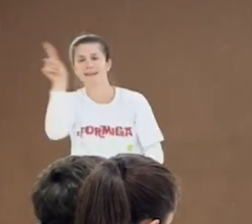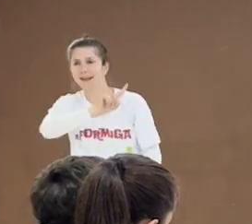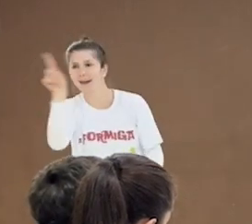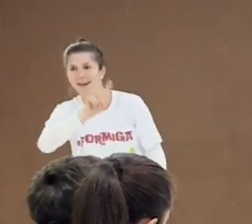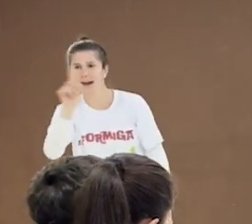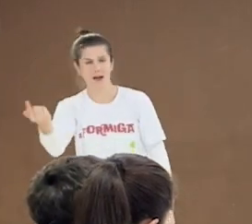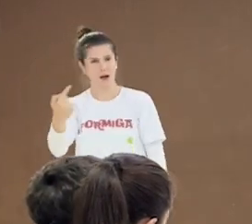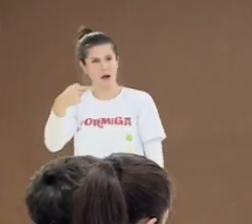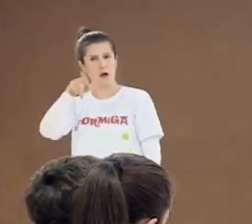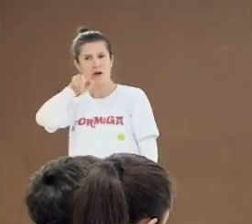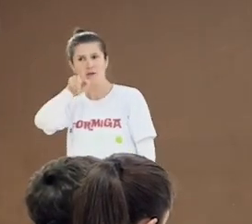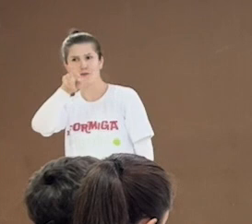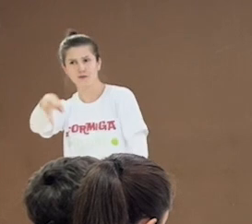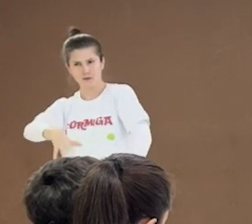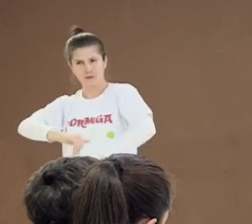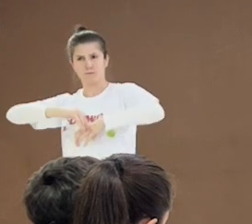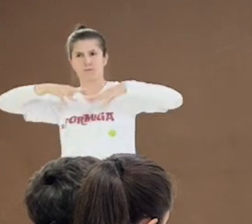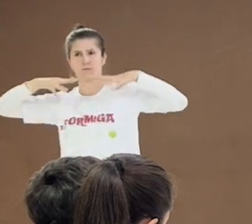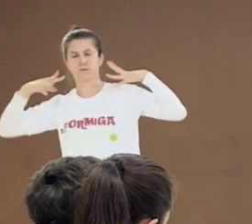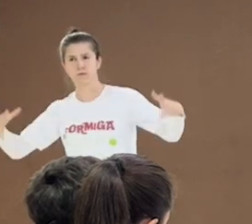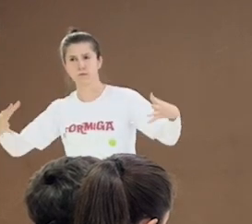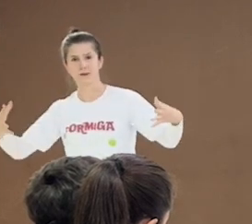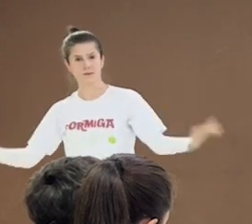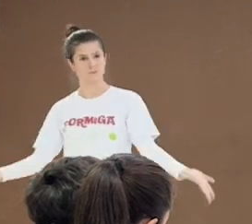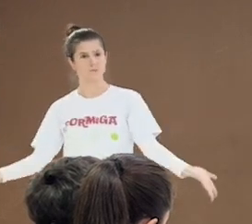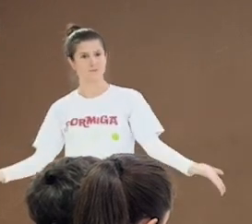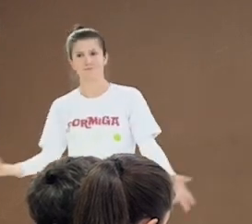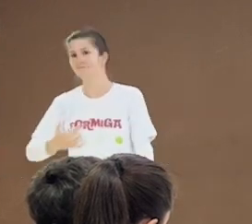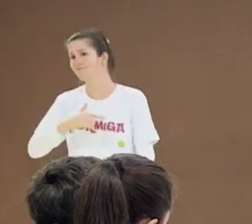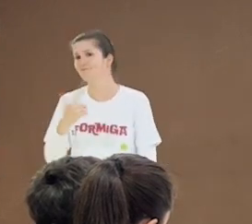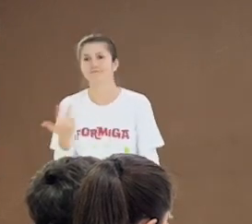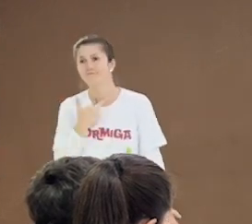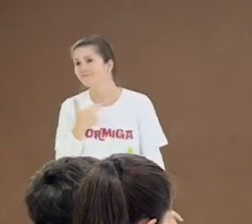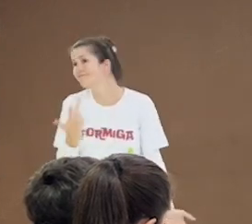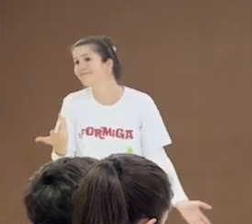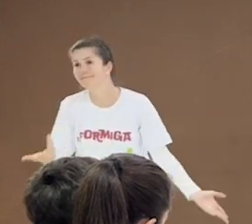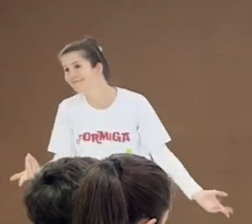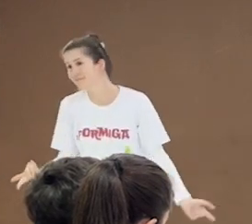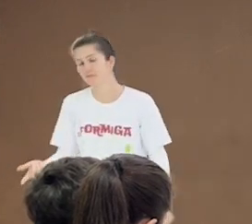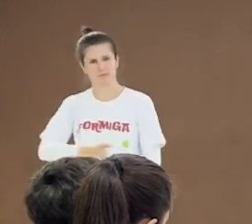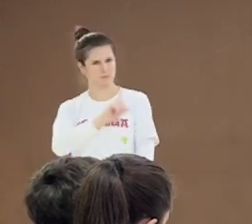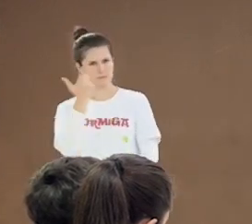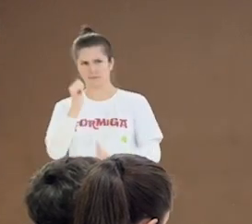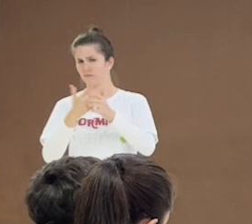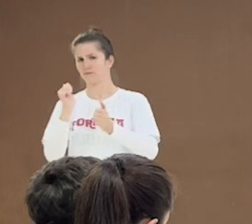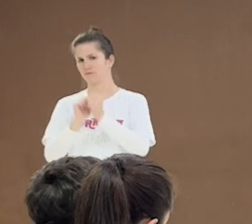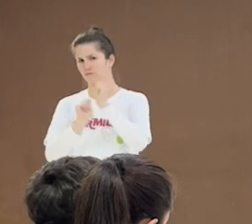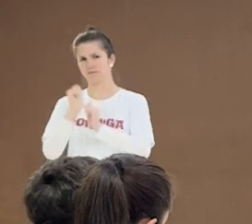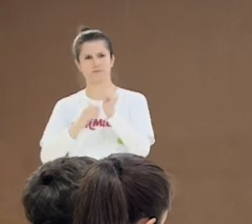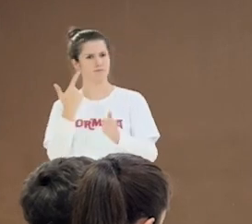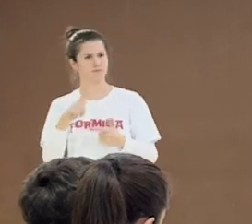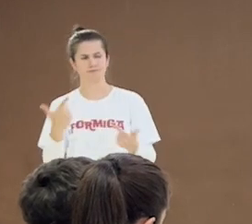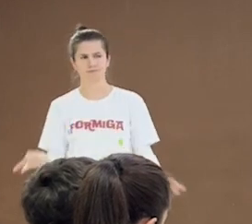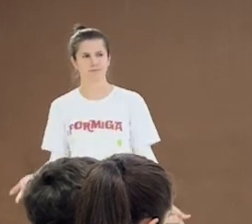Não! Desse jeito você vai me esmagar! Gordo desse jeito! Precisamos um do outro agora. Sem rivalidade, dona Rainha. Bom,